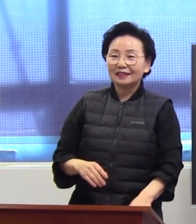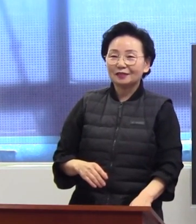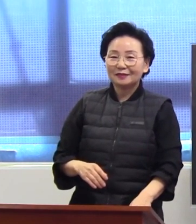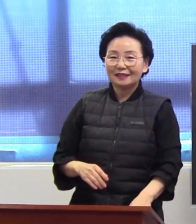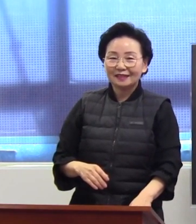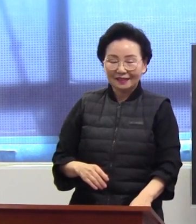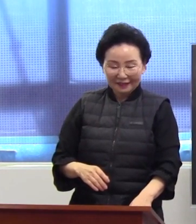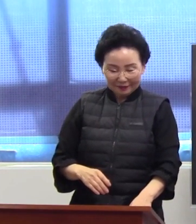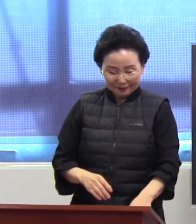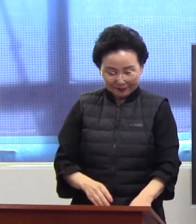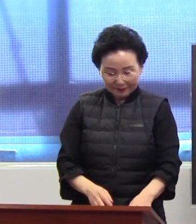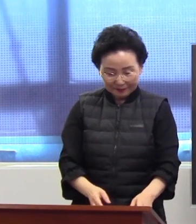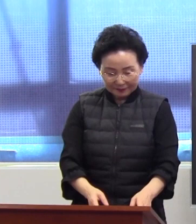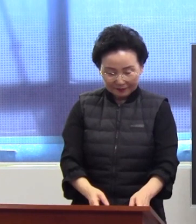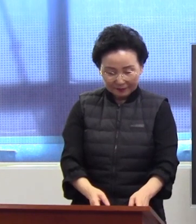의자 좀 드리세요.